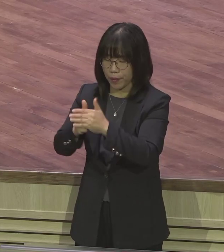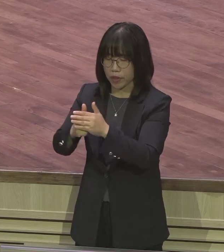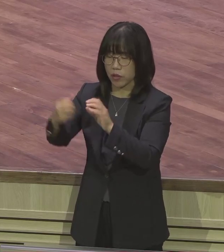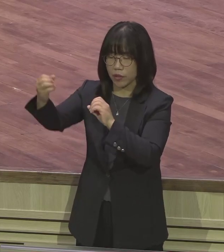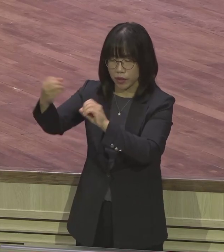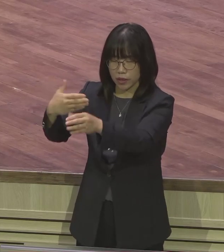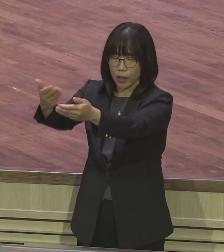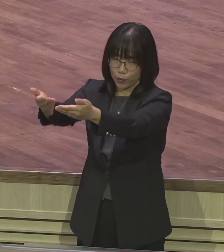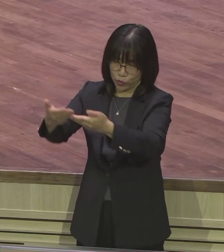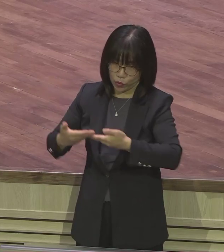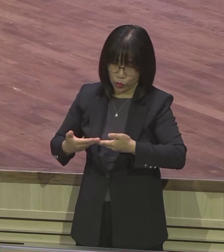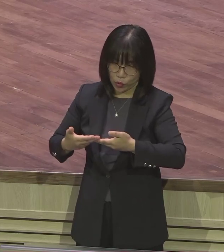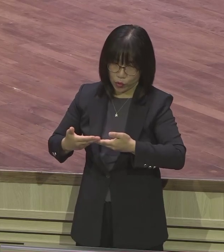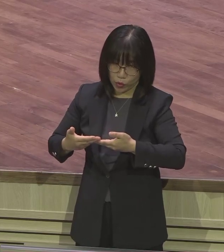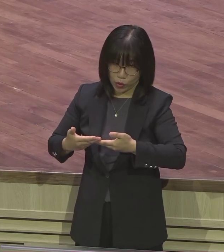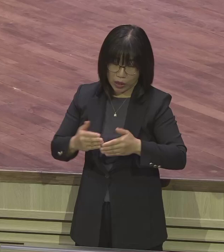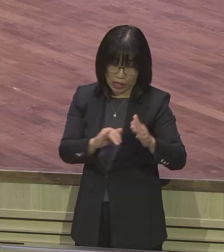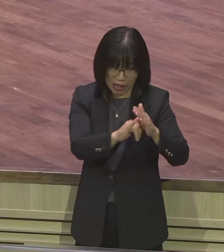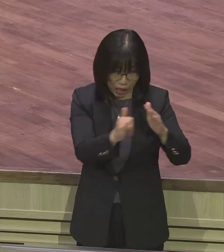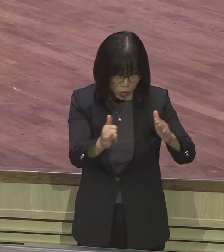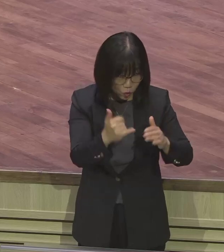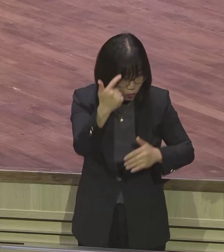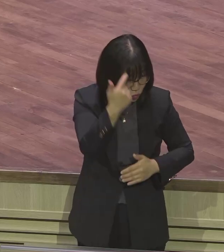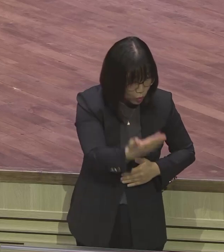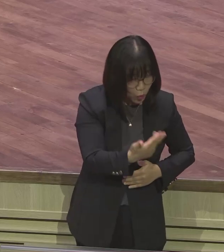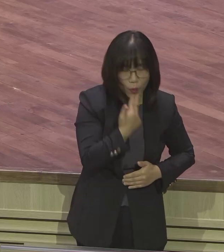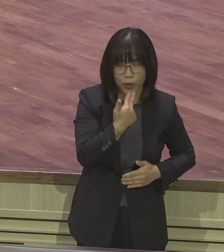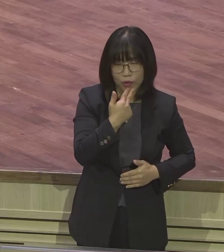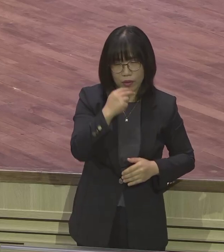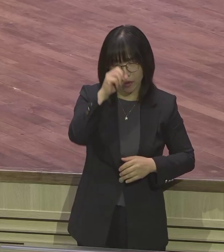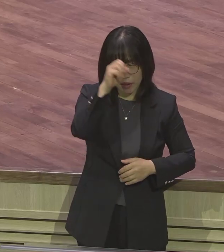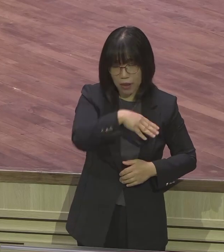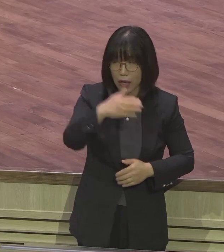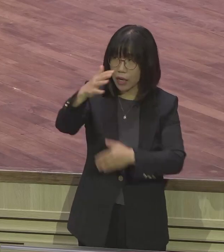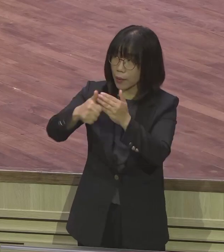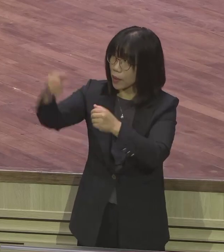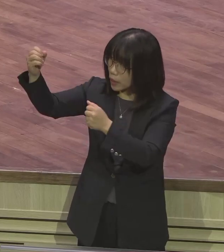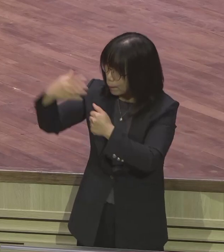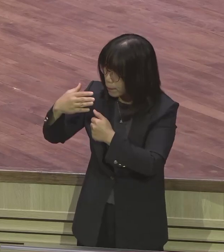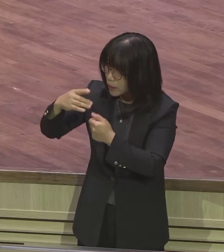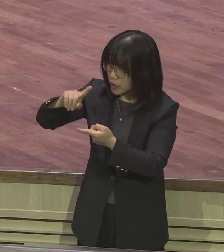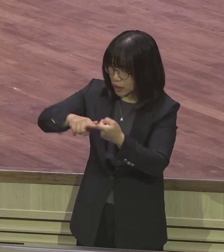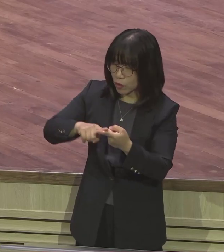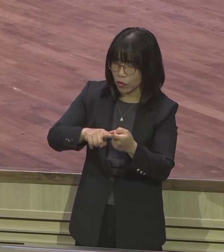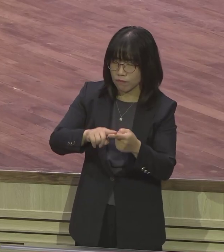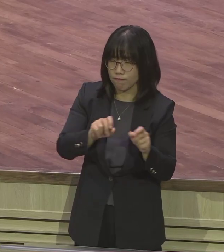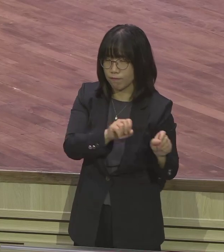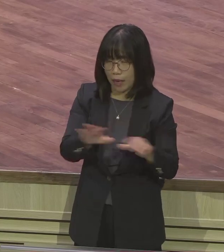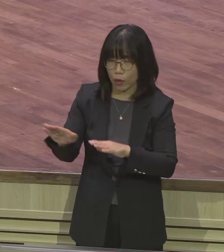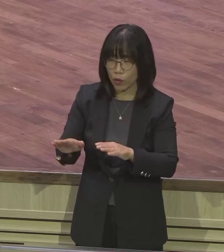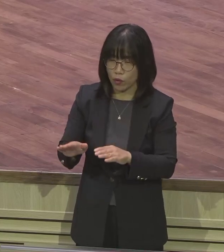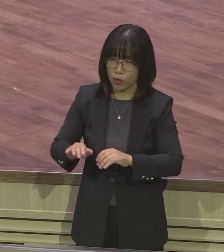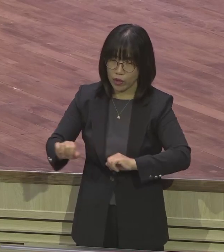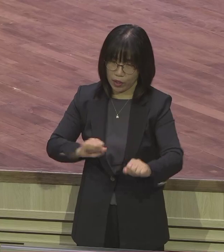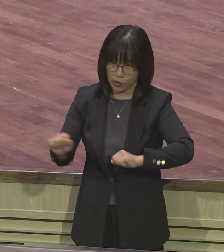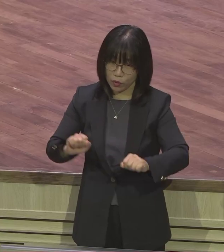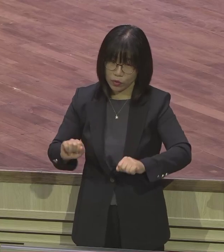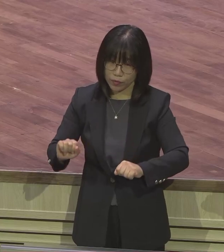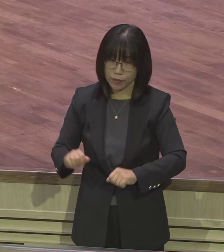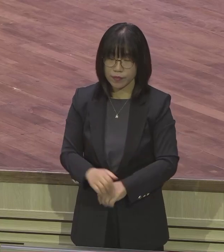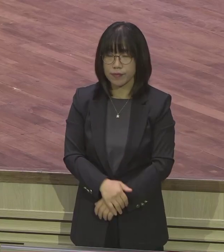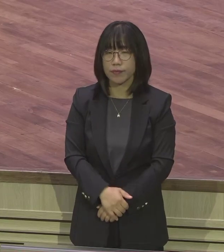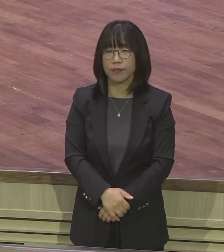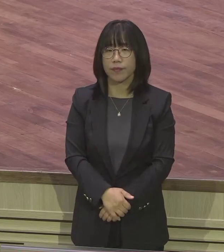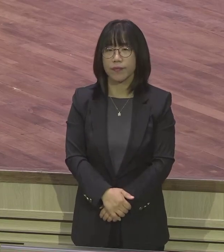응답받았어요. 가족 회의도 없어요. 끝. 바로 나가는 거예요. 그냥. 즉시로. 아멘. 여러분 이게